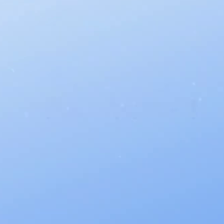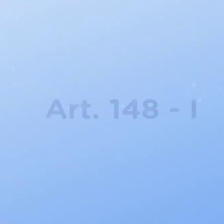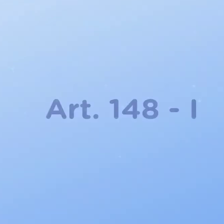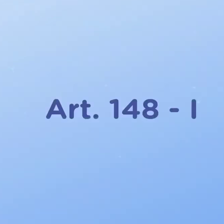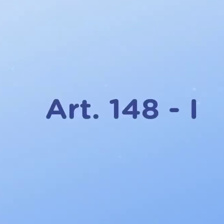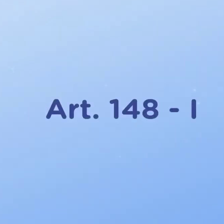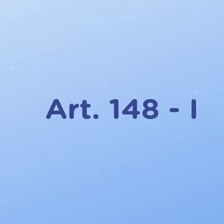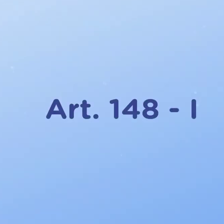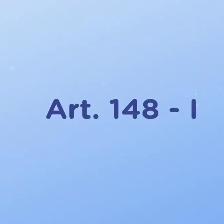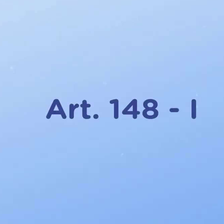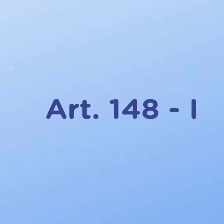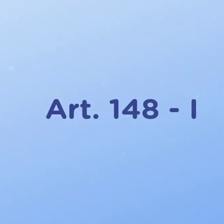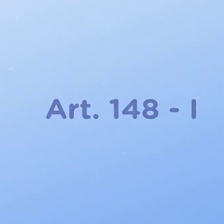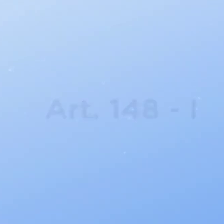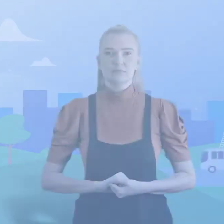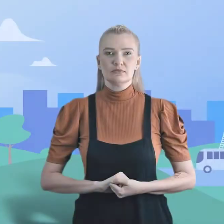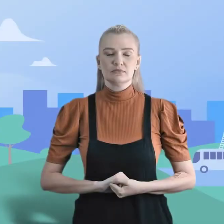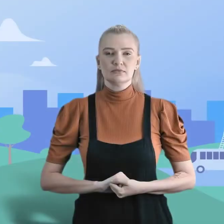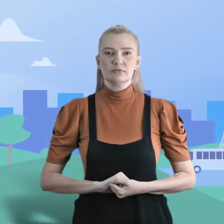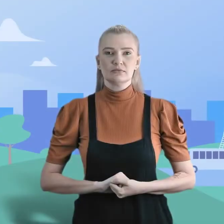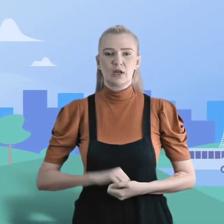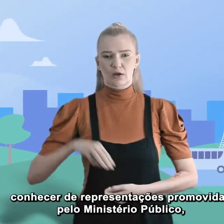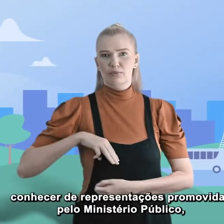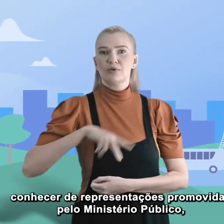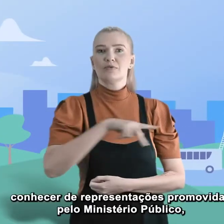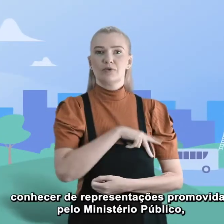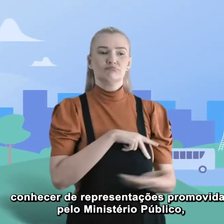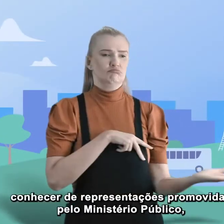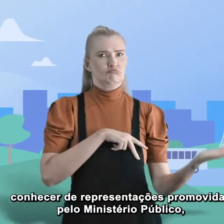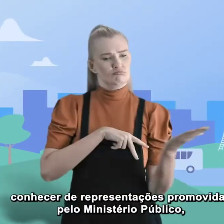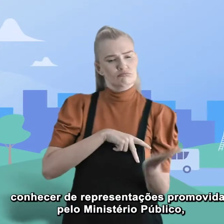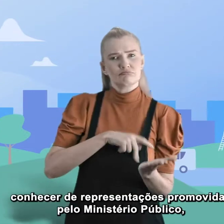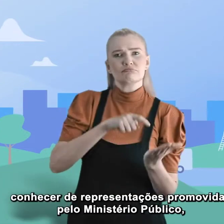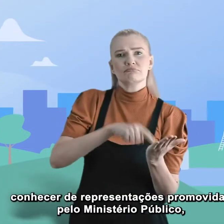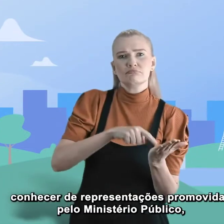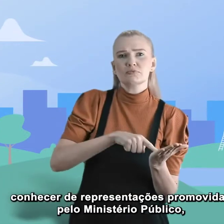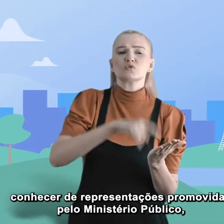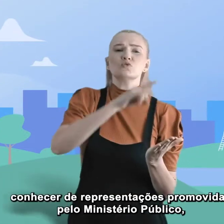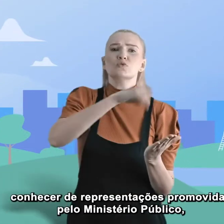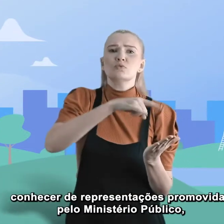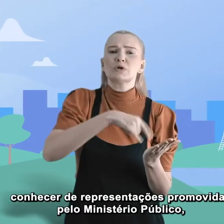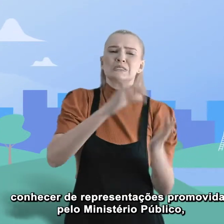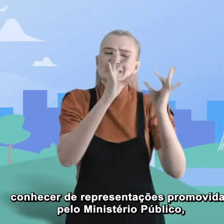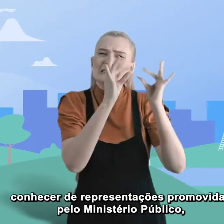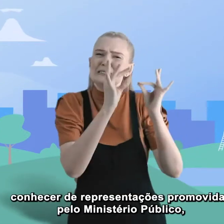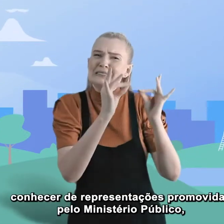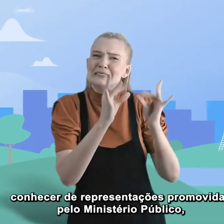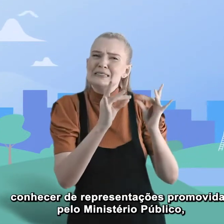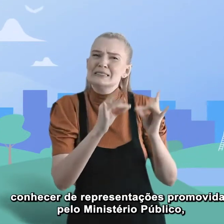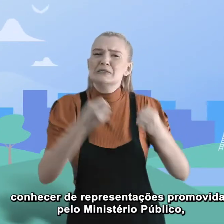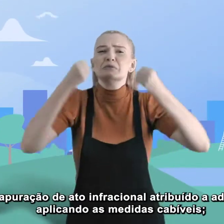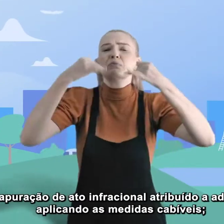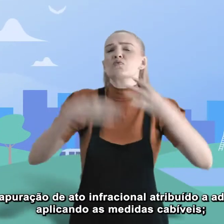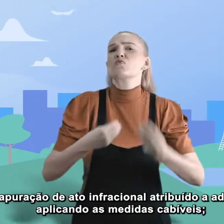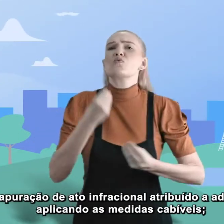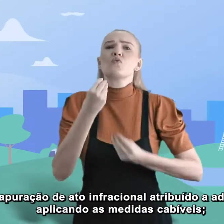artigo 148, inciso 1º. Conhecer de representações promovidas pelo Ministério Público para a apuração